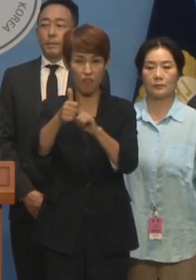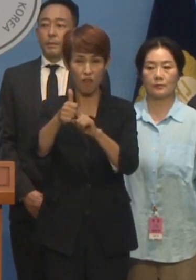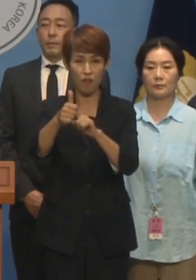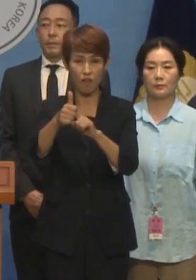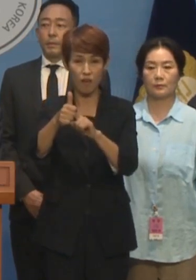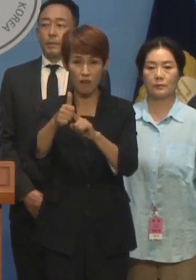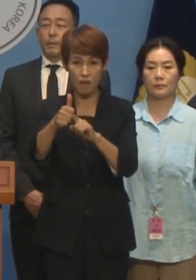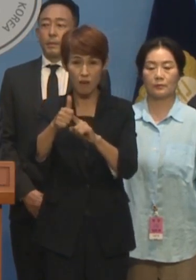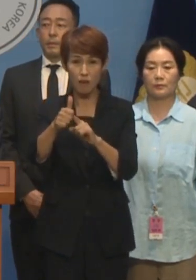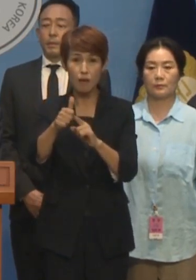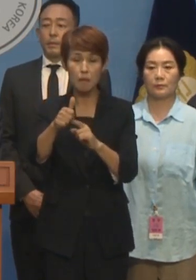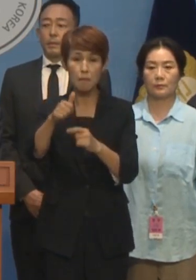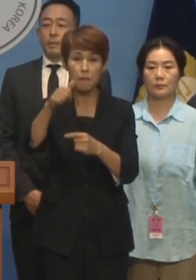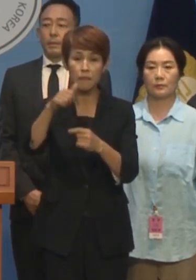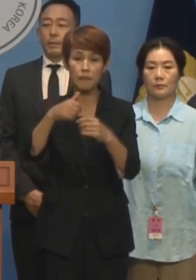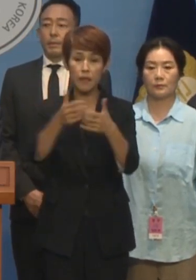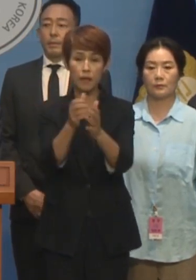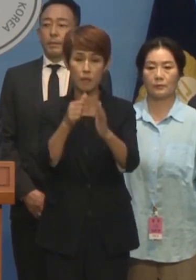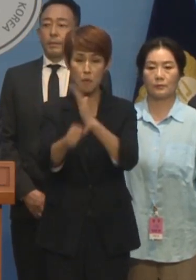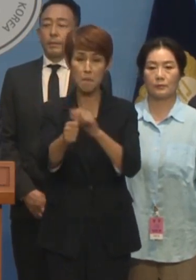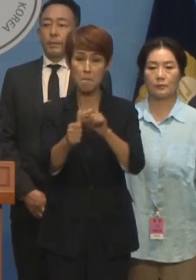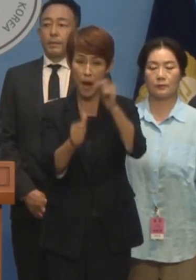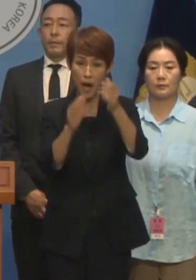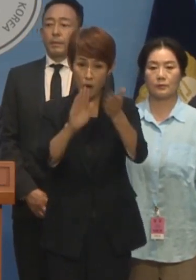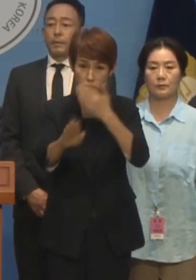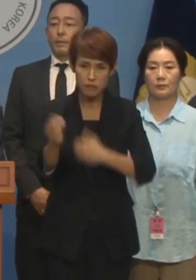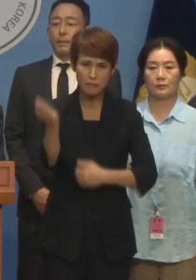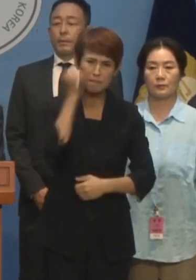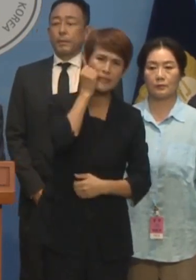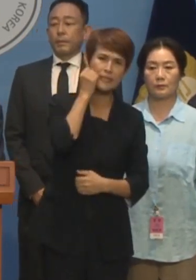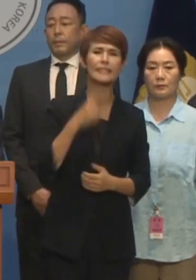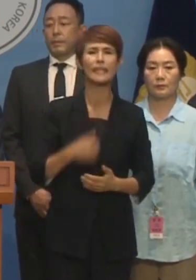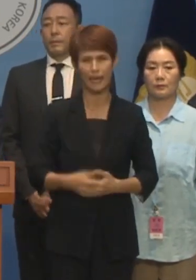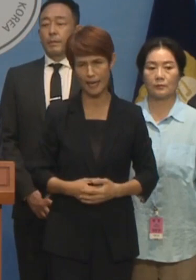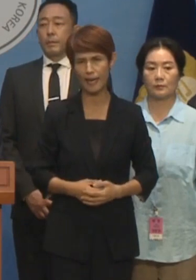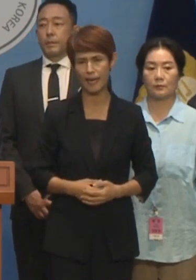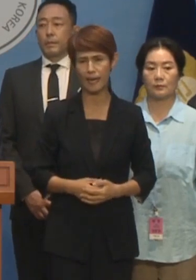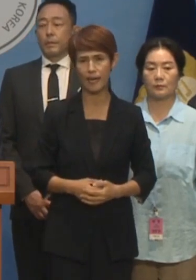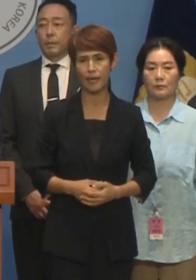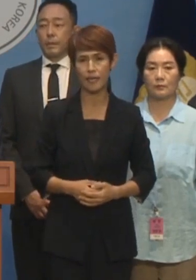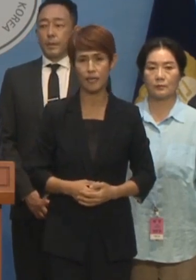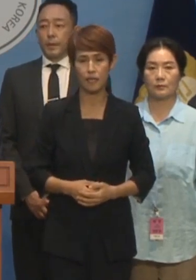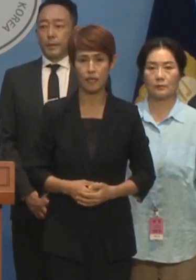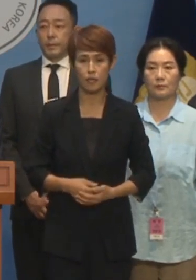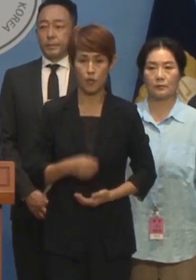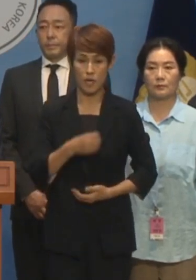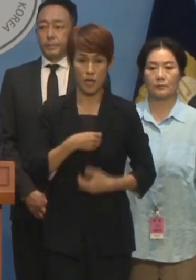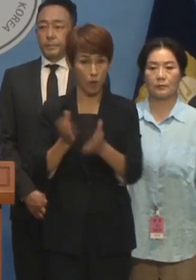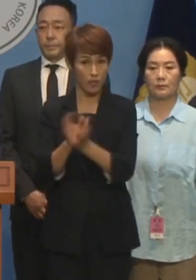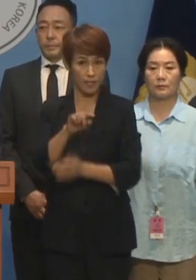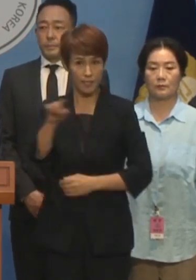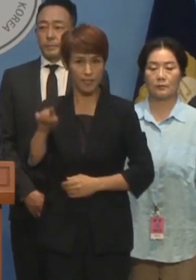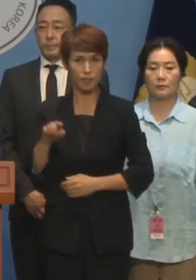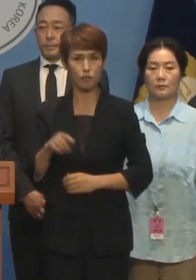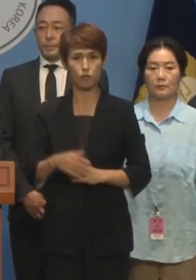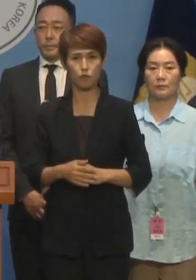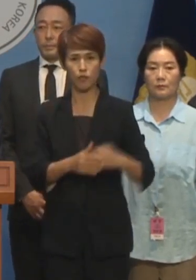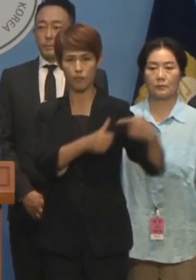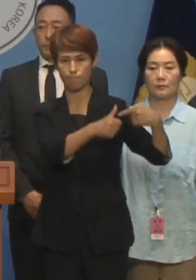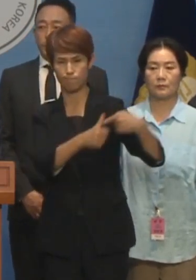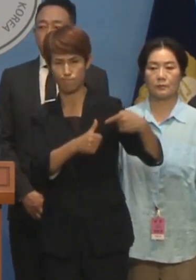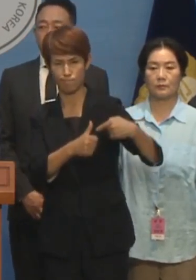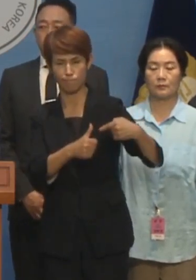혹독하게 치러냈습니다. 우리 당원들은 뜻에 반하여 외부 세력의